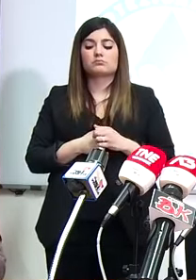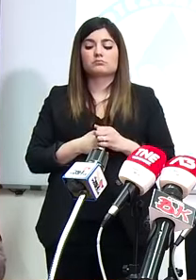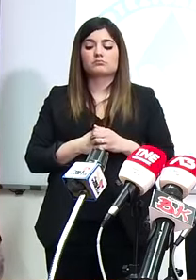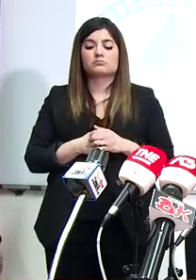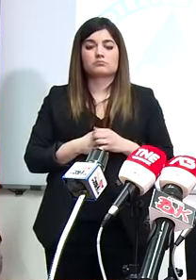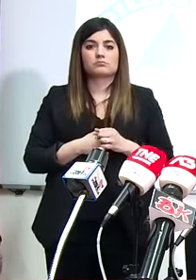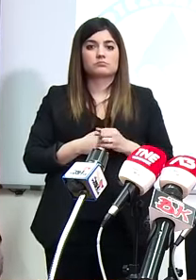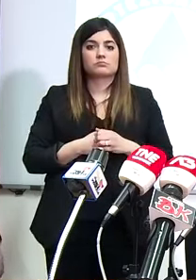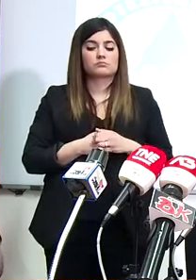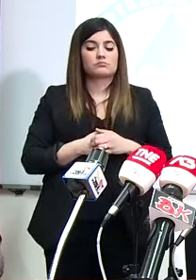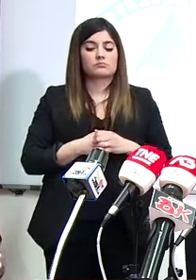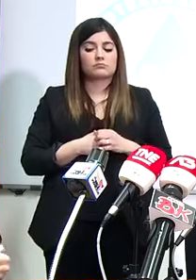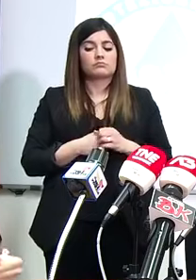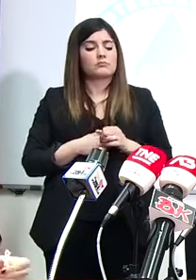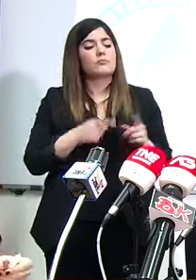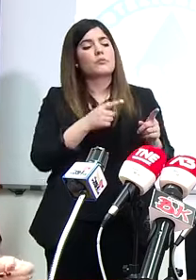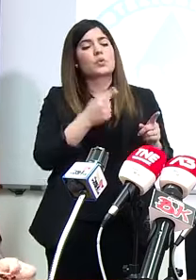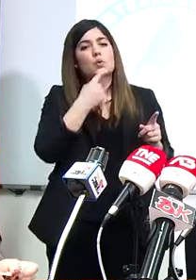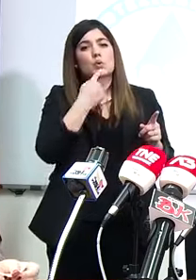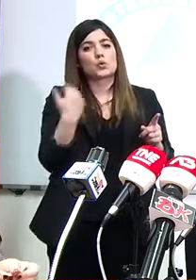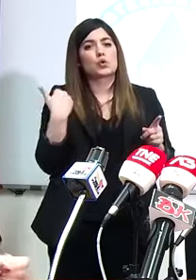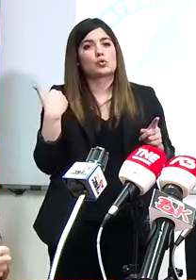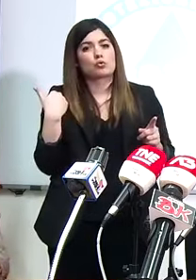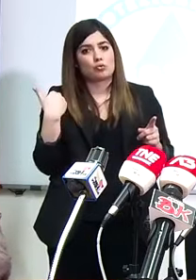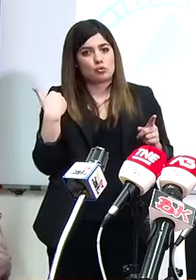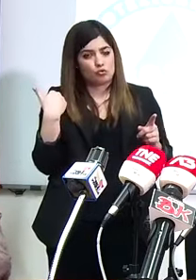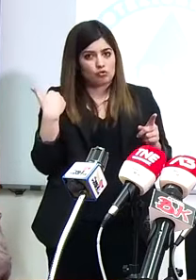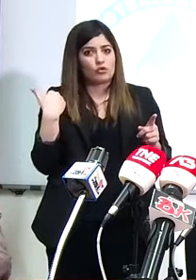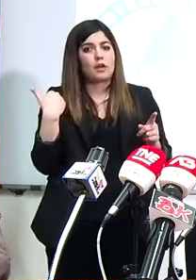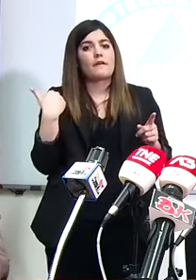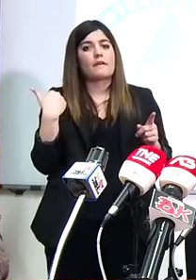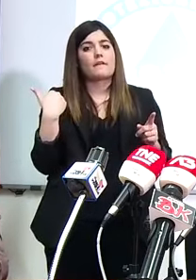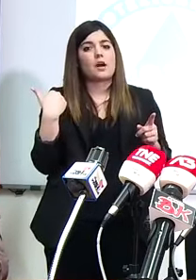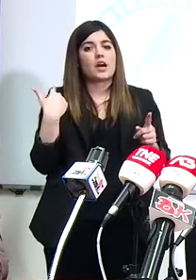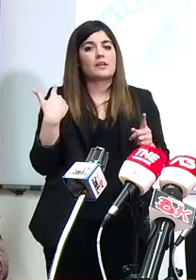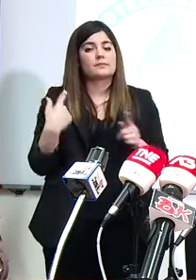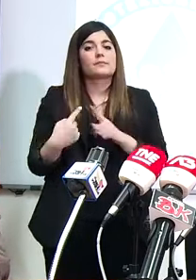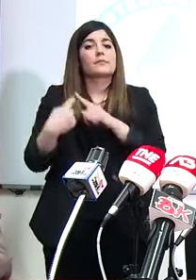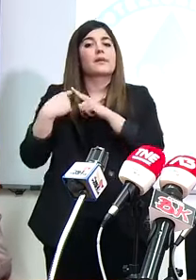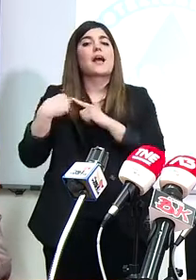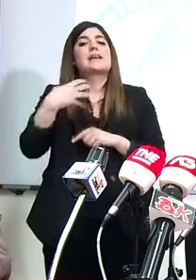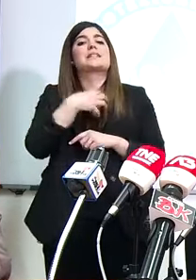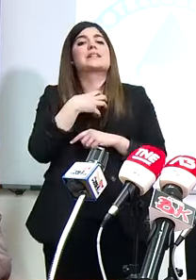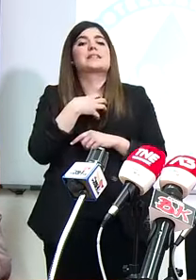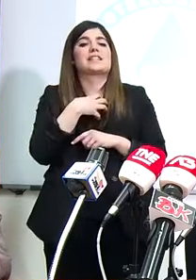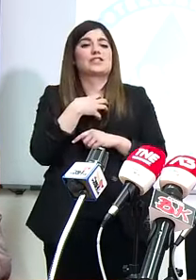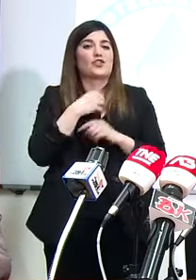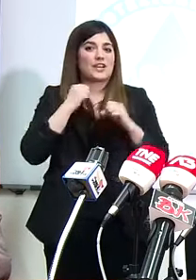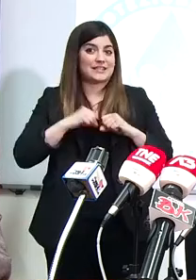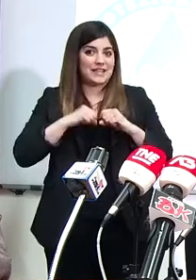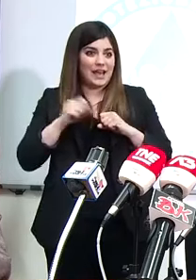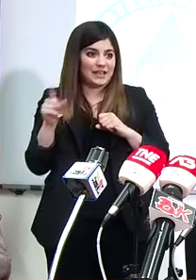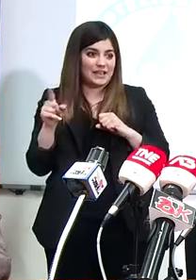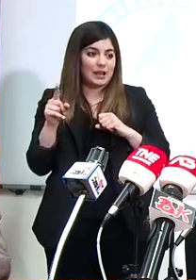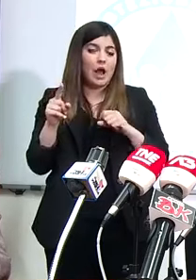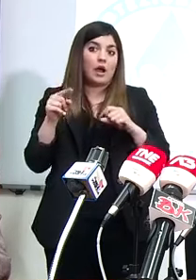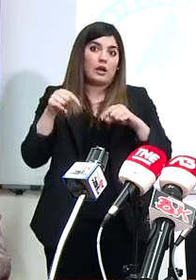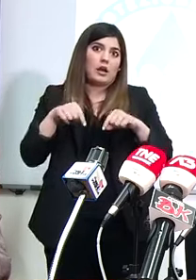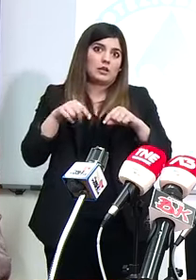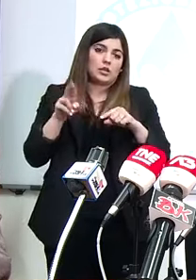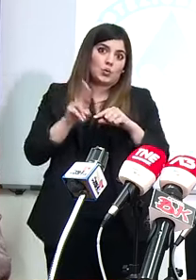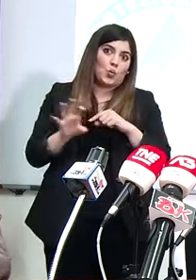lei diceva prima di aver ho avuto modo di sentire il suo ex assessore alla sanità ci ha detto che peraltro in umbria da dove è partito tutto